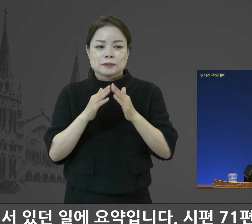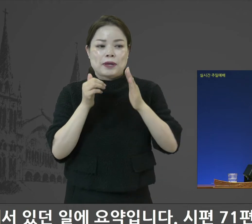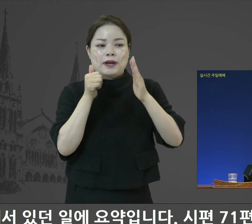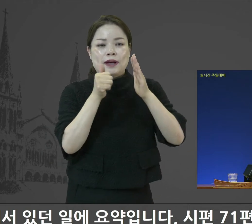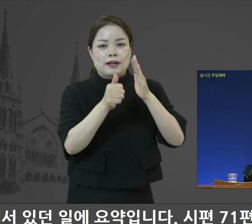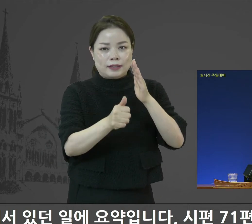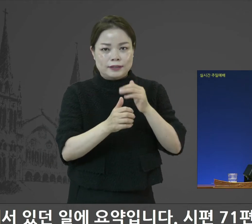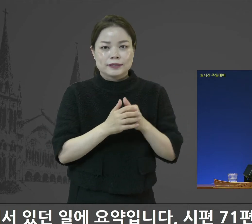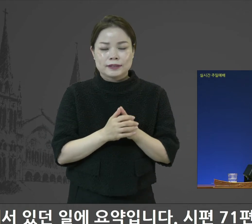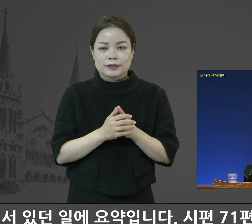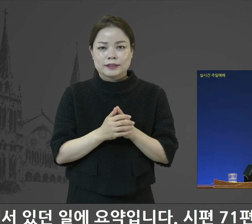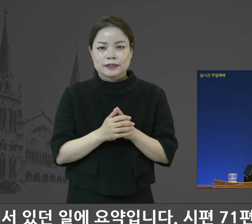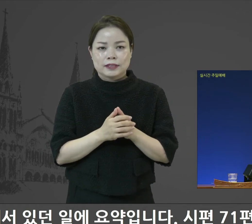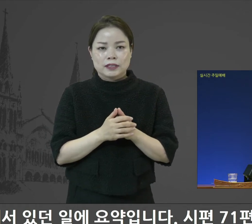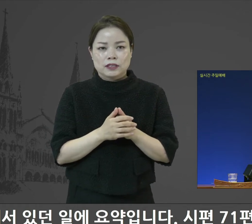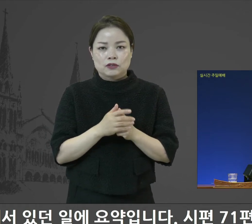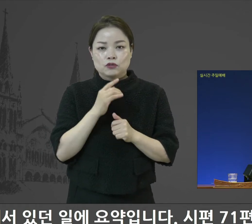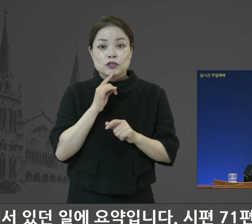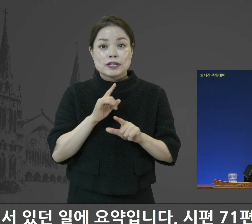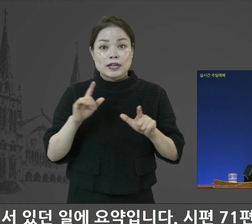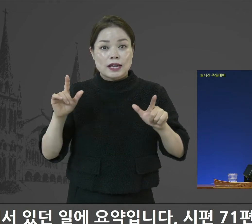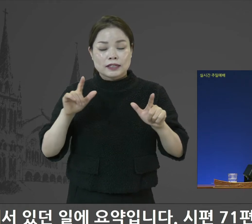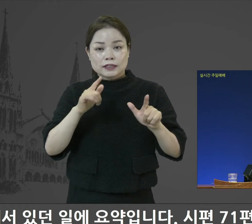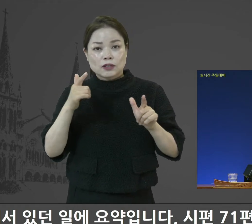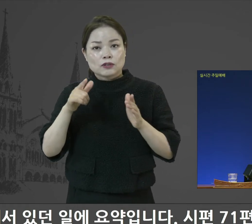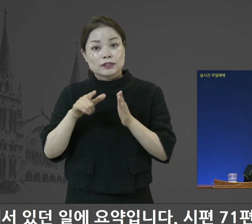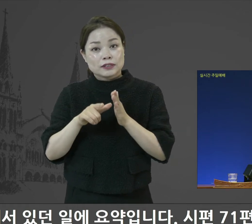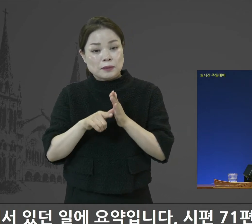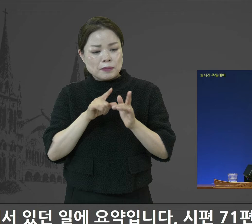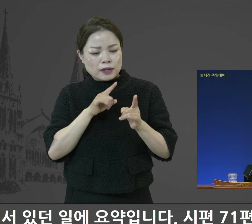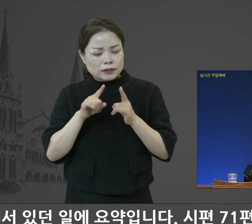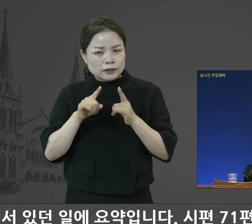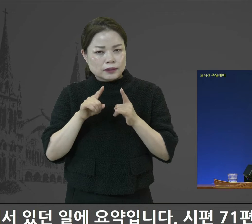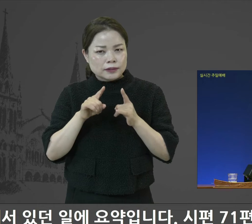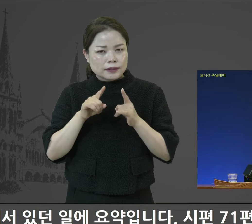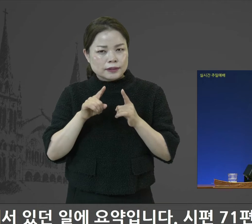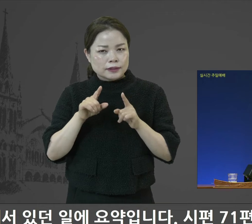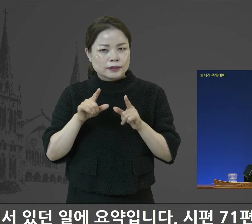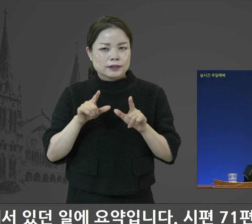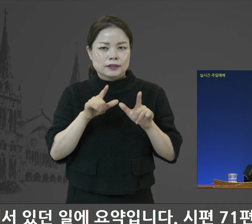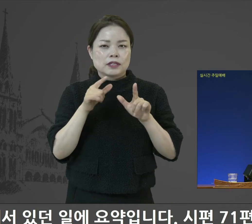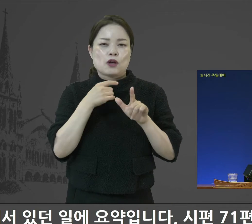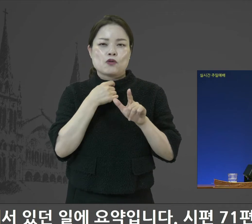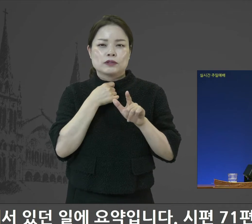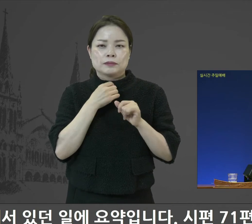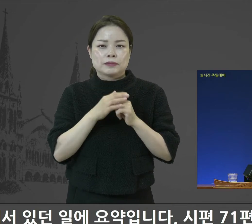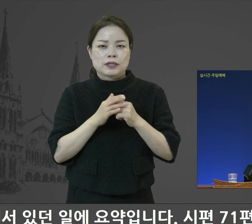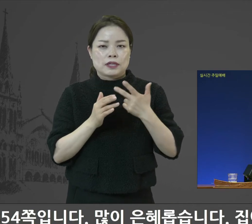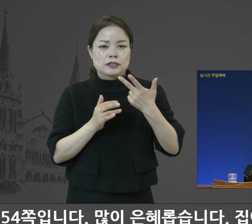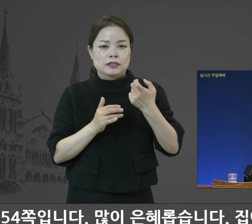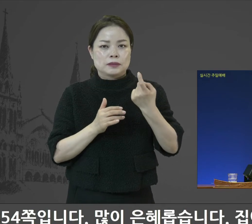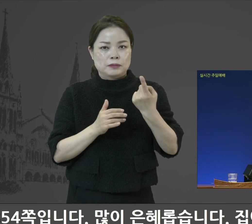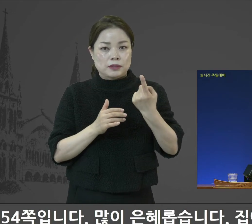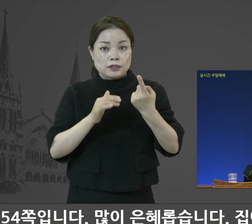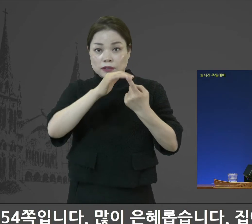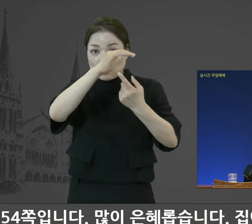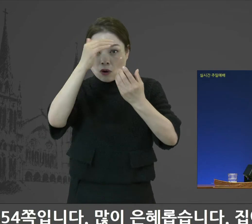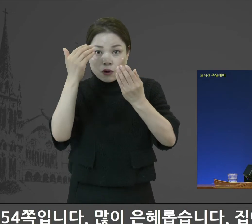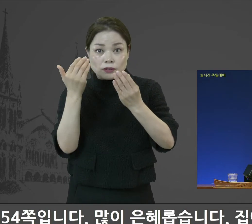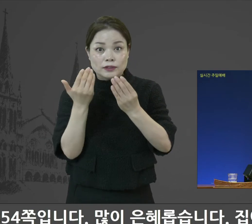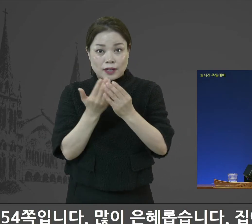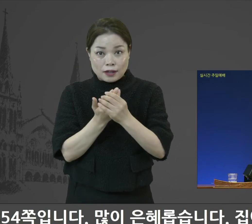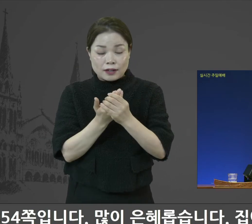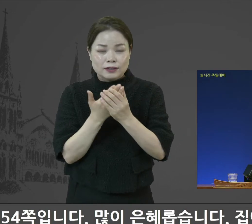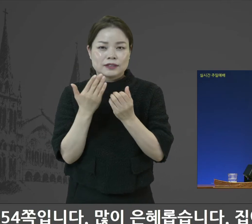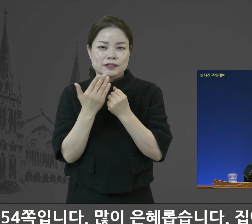가셔서 우리 귀한 주일에 저녁 시간을 말씀으로 보내고 싶으신 분들은 71편을 전체적으로 한번